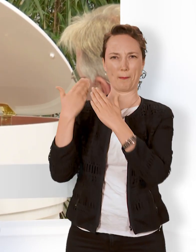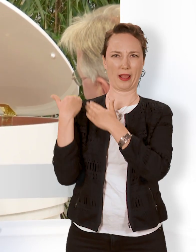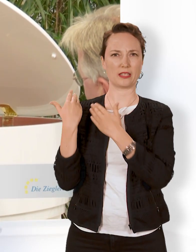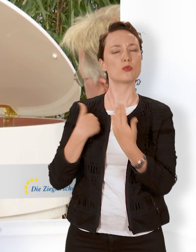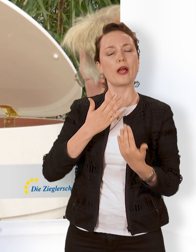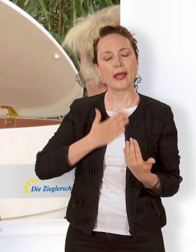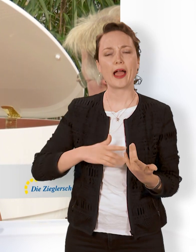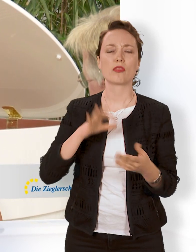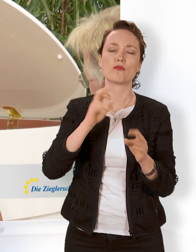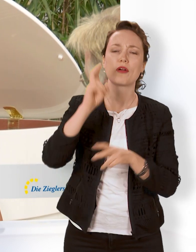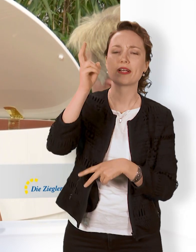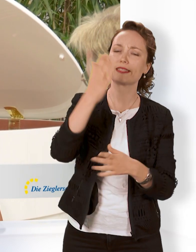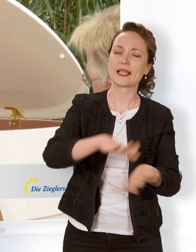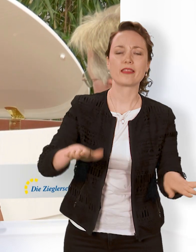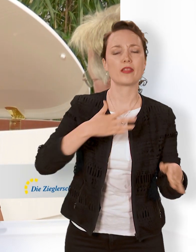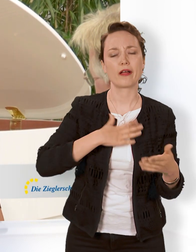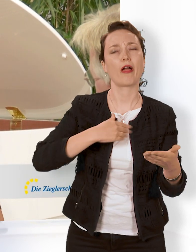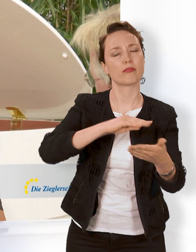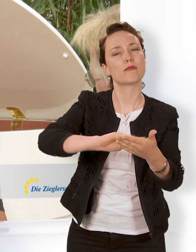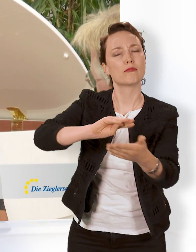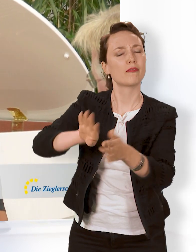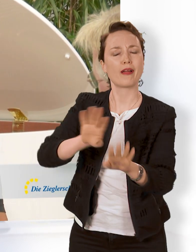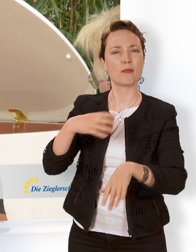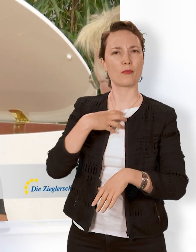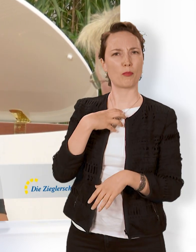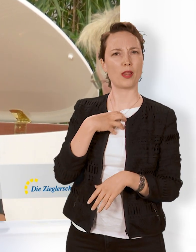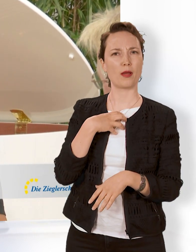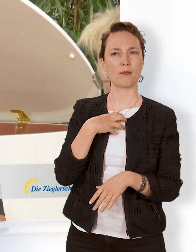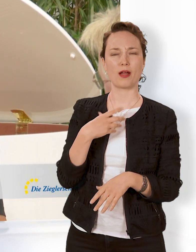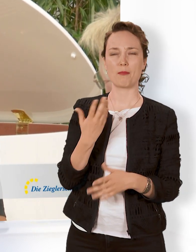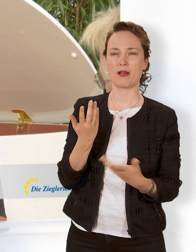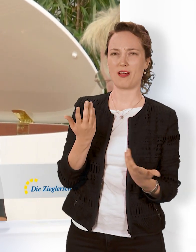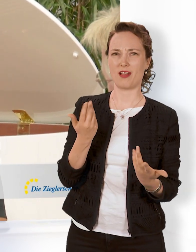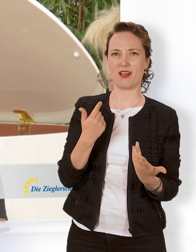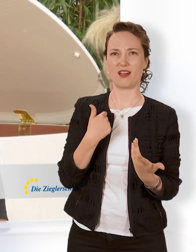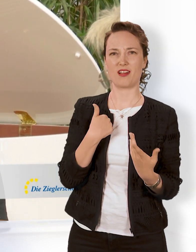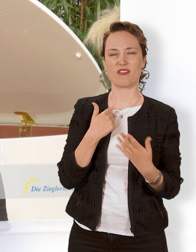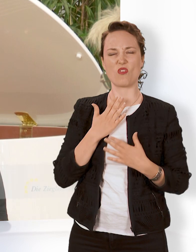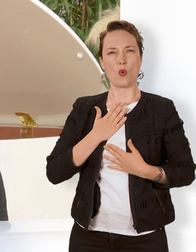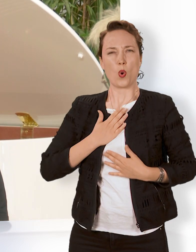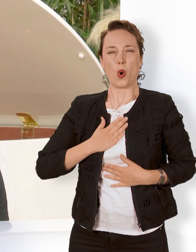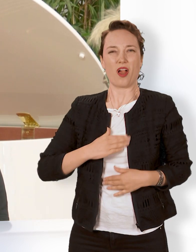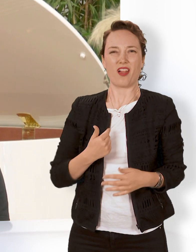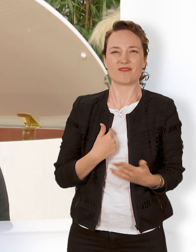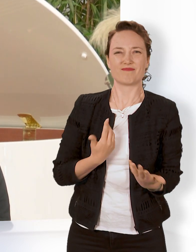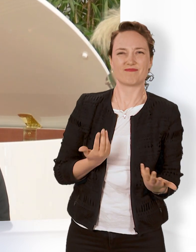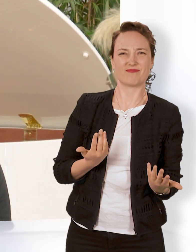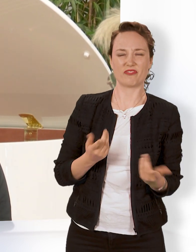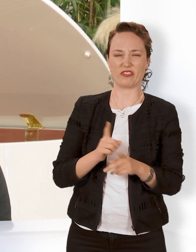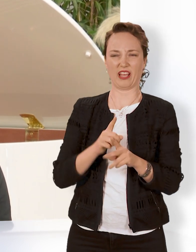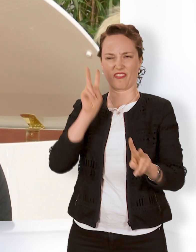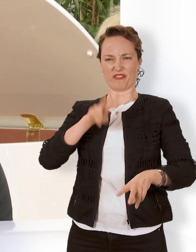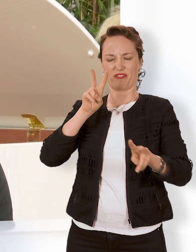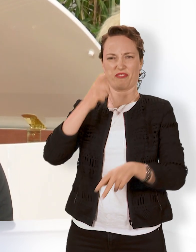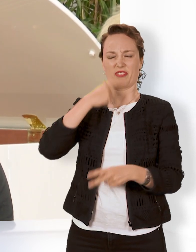Poster, Autogrammkarten oder sonst was unterschrieben. Mhm. Aber irgendwie fühlte ich mich dabei nie so richtig wohl, wenn man so